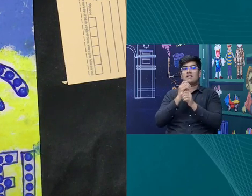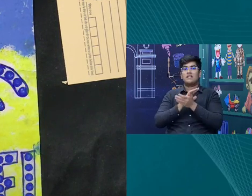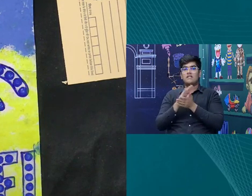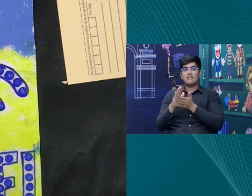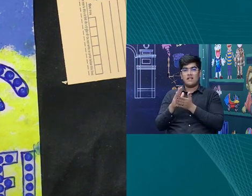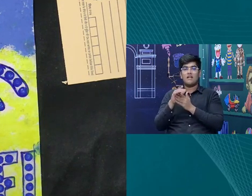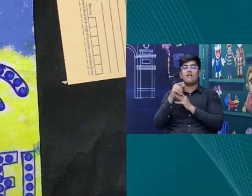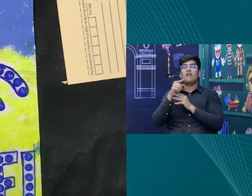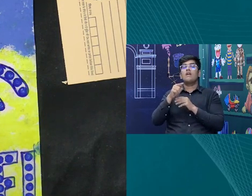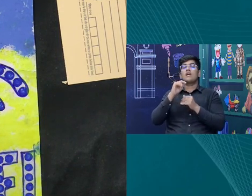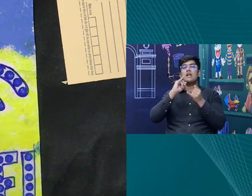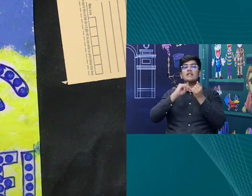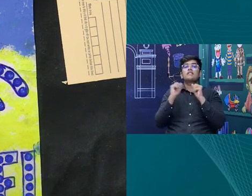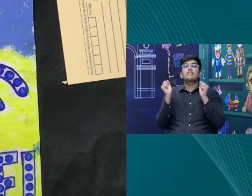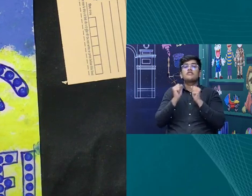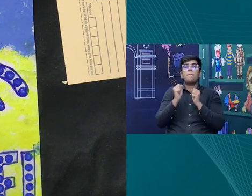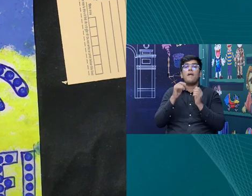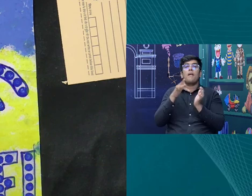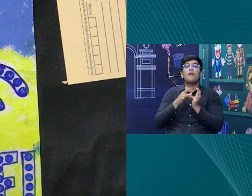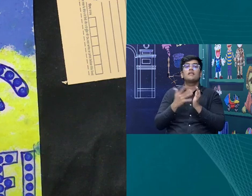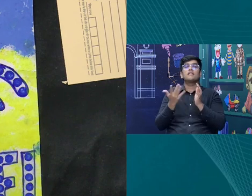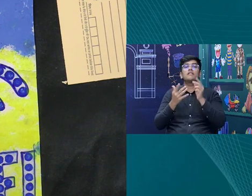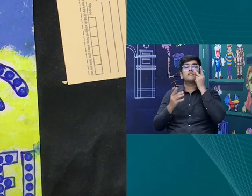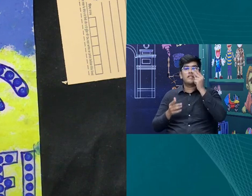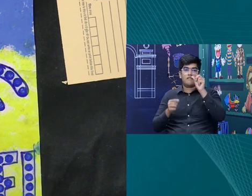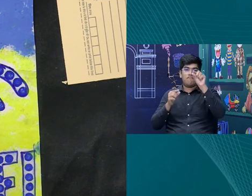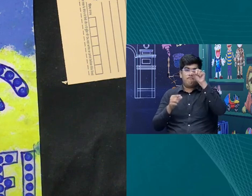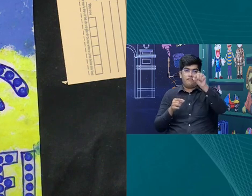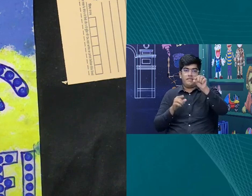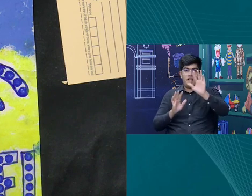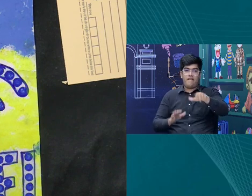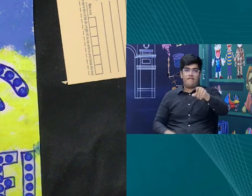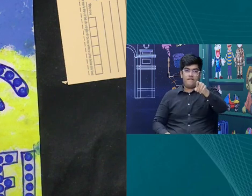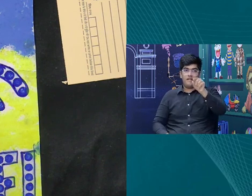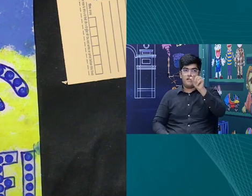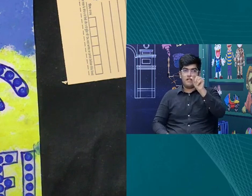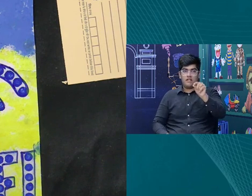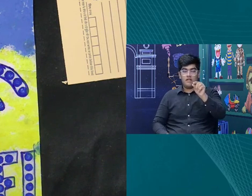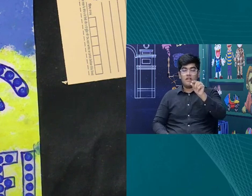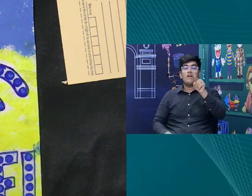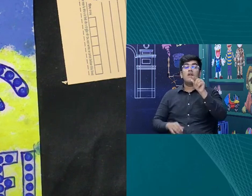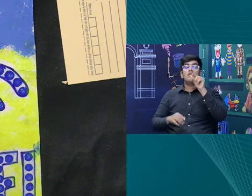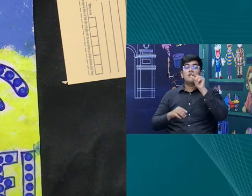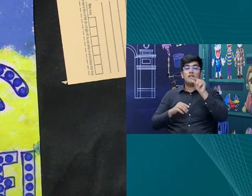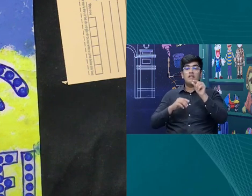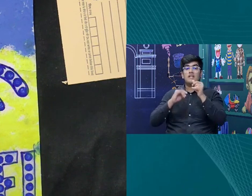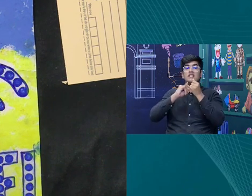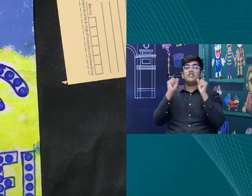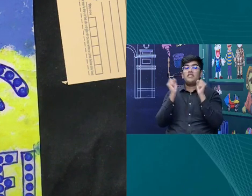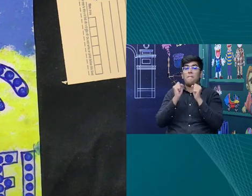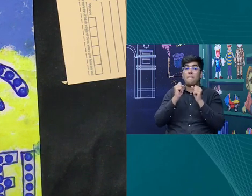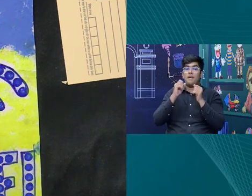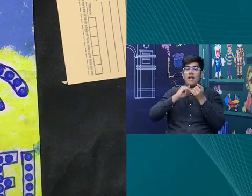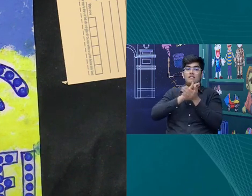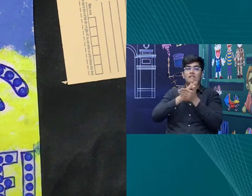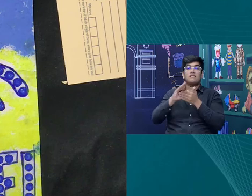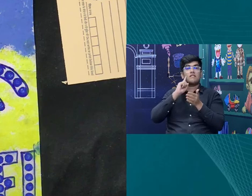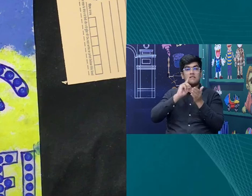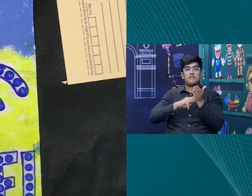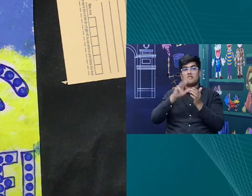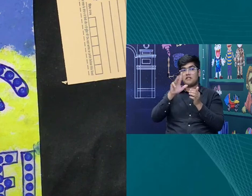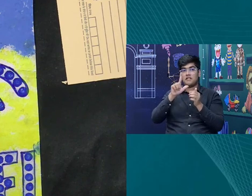भारत के नक्षे में यहां तो शिमला की मौल रोट पर जो जन्रल पोस्ट ऑफिस था वहां पर कवर सिंग